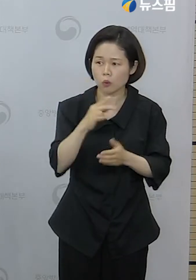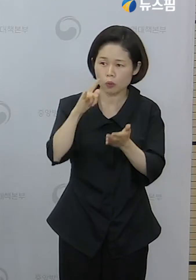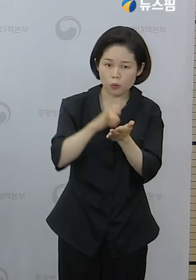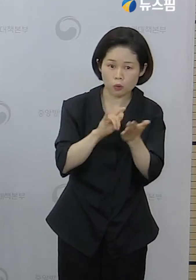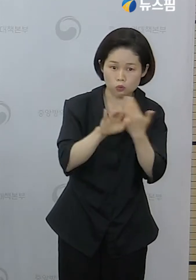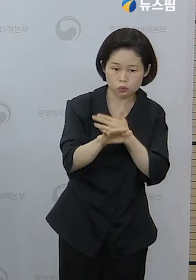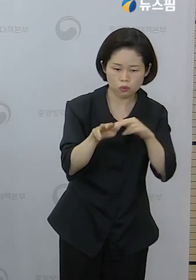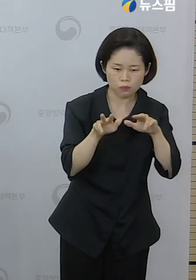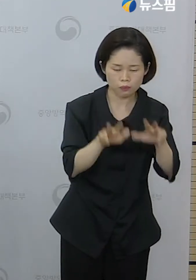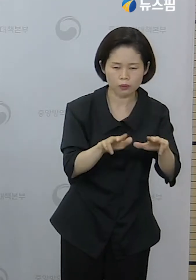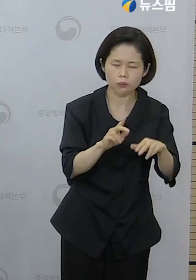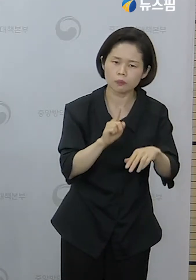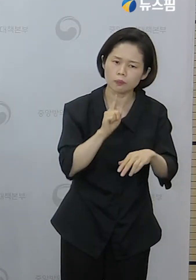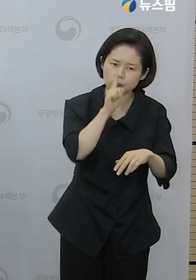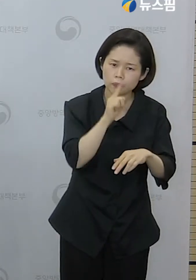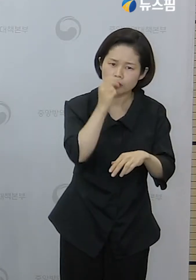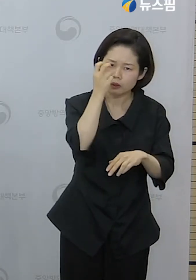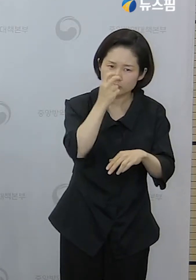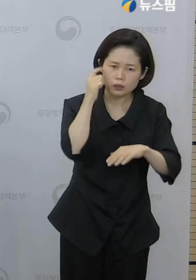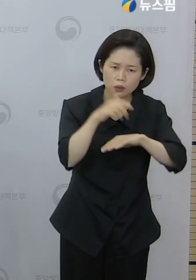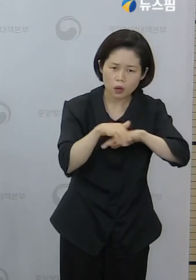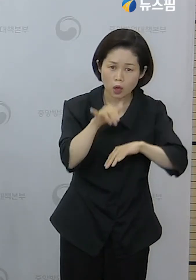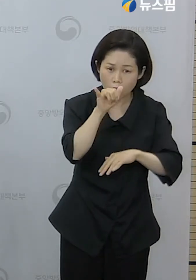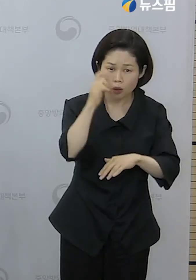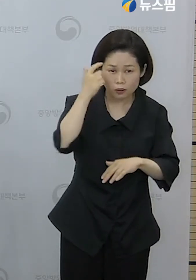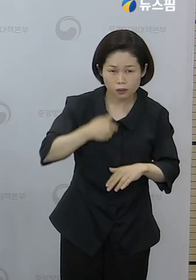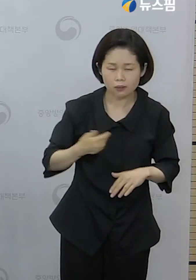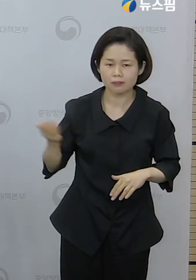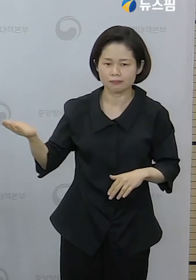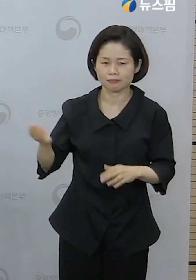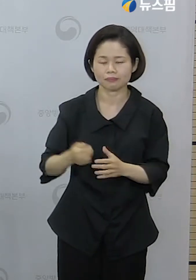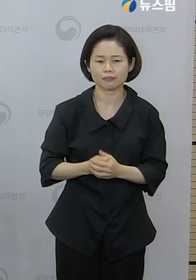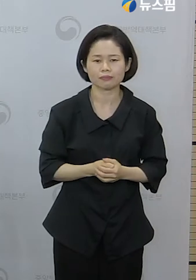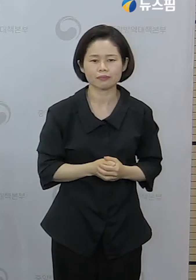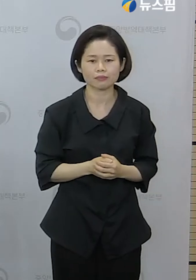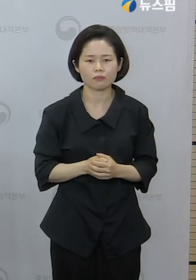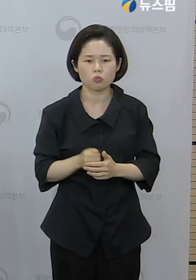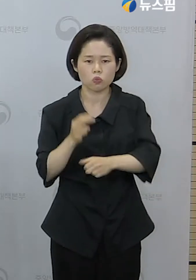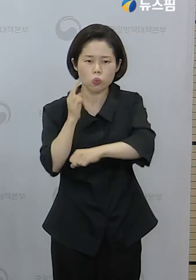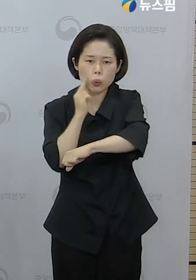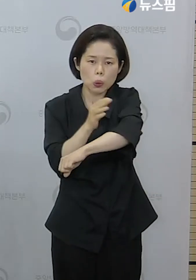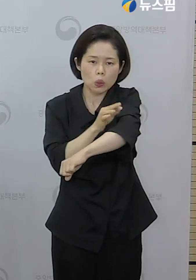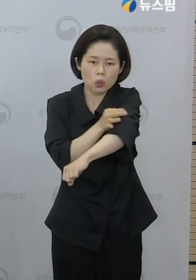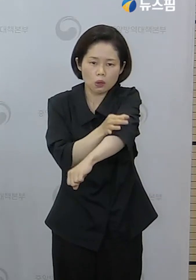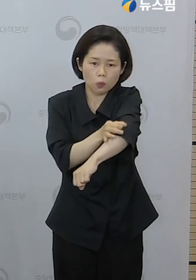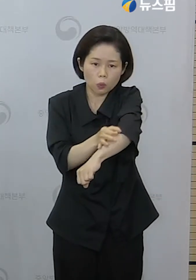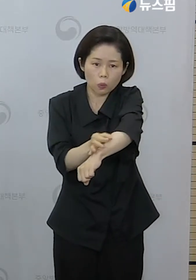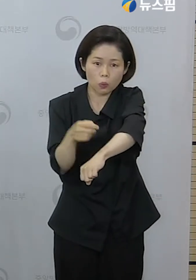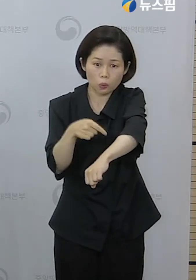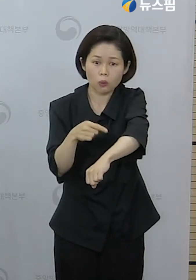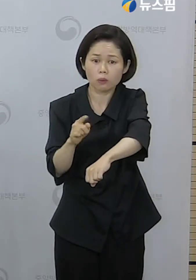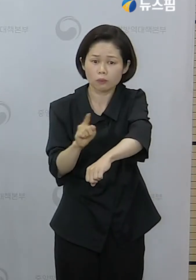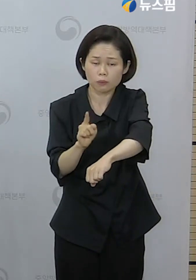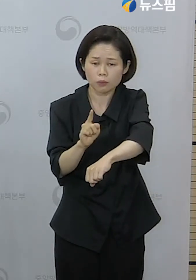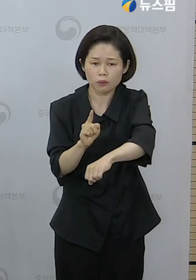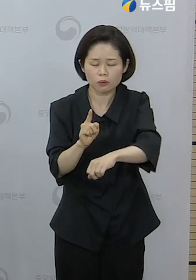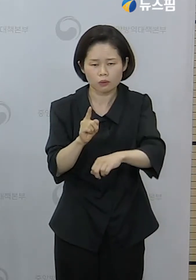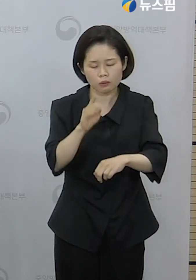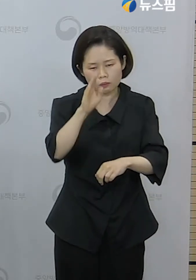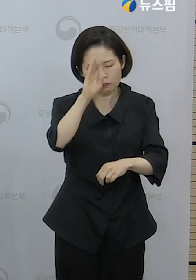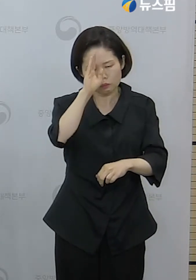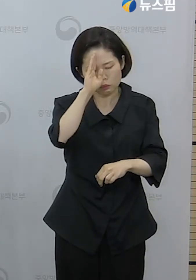네, 질문 감사합니다. 원숭이 두창 관련해서는 무증상 단계에서